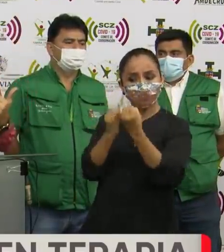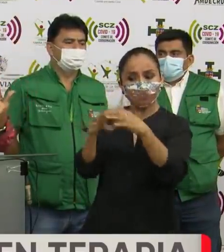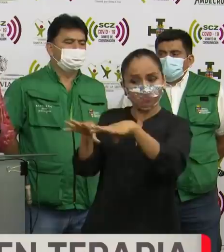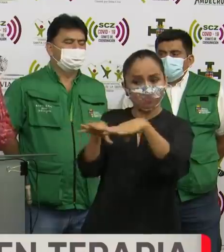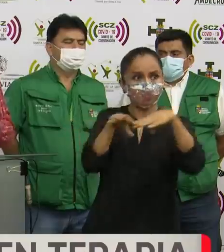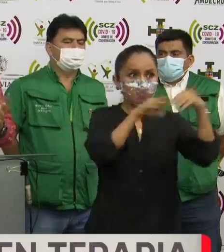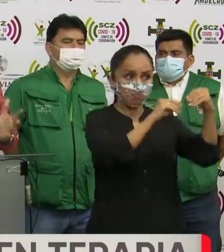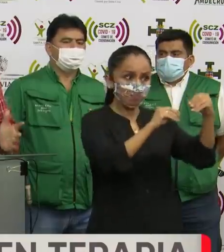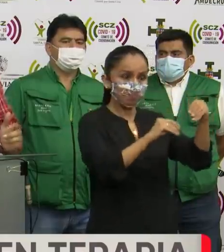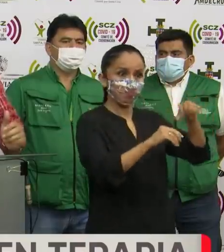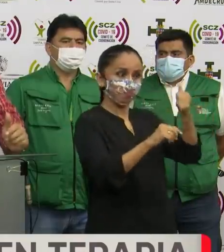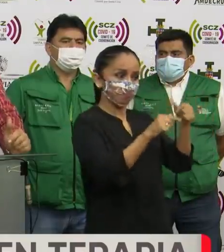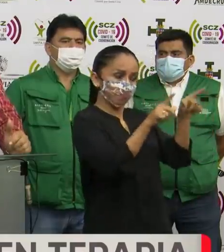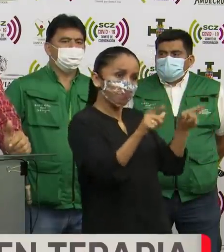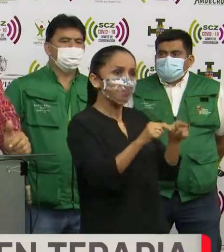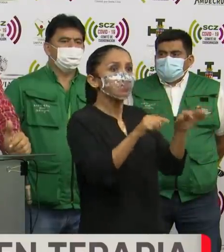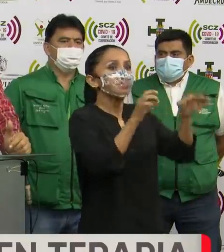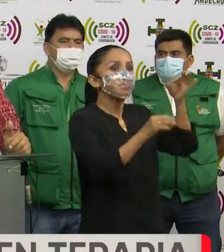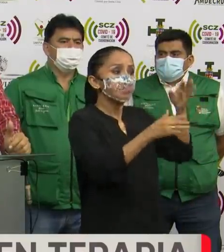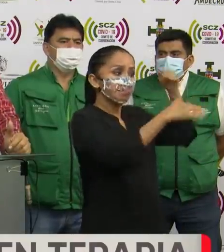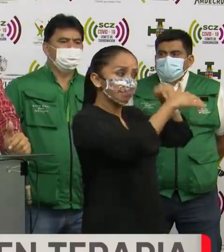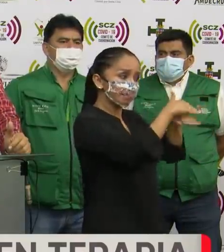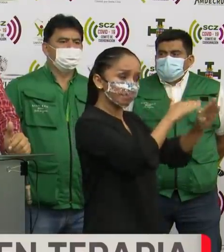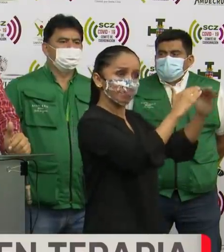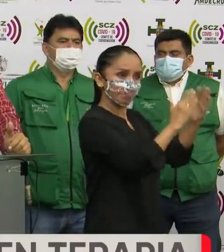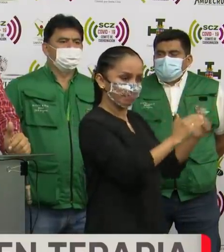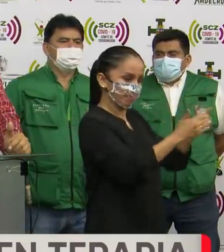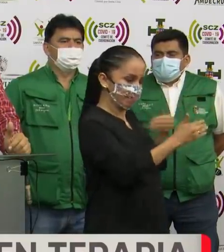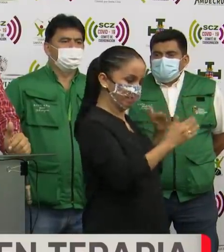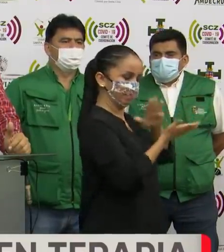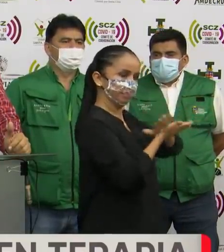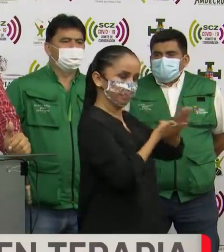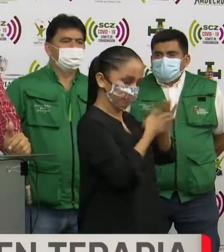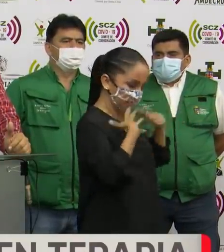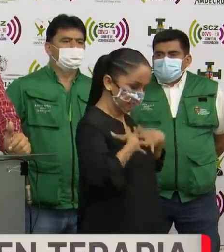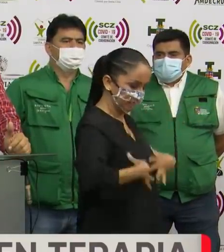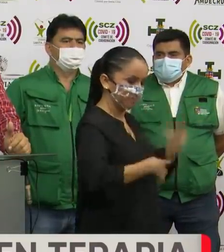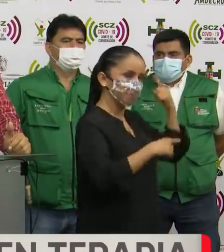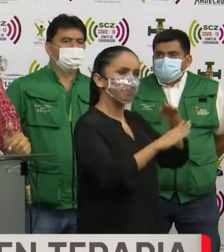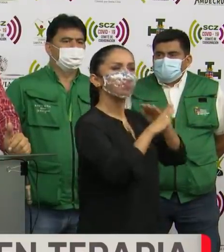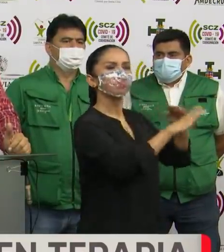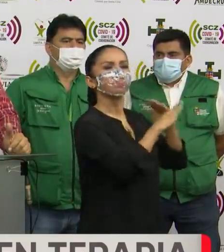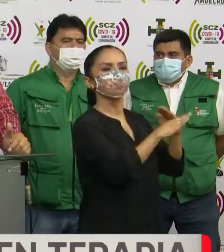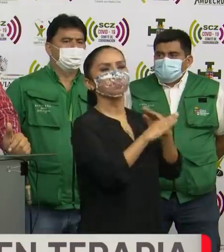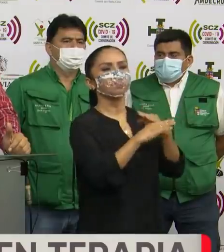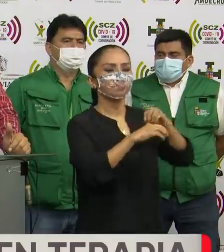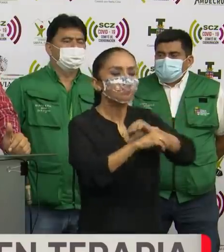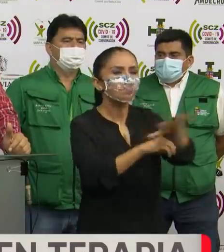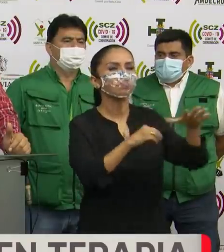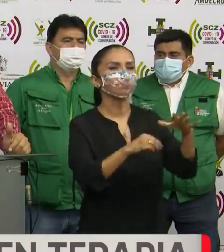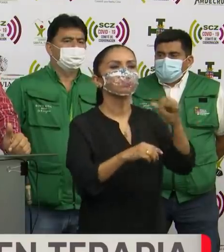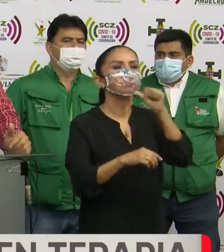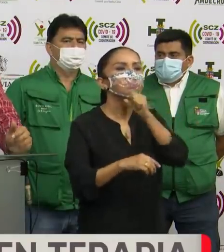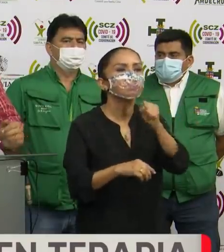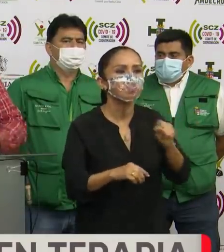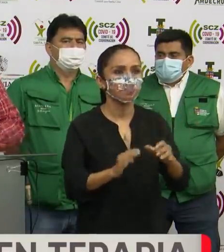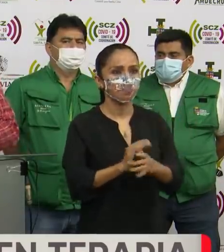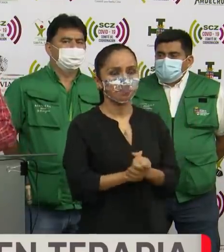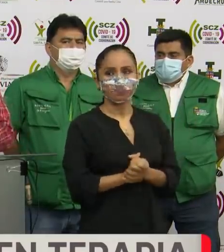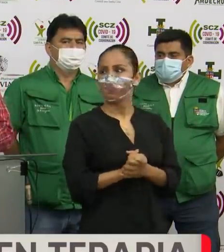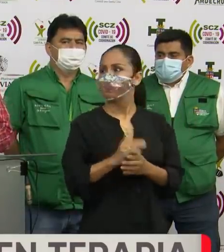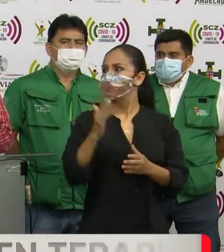salir del mismo, y sobre todo cuando retornamos a casa, para evitar contagiar a nuestros adultos mayores y a nuestros niños.